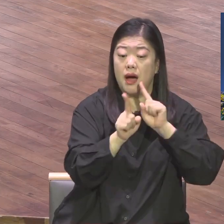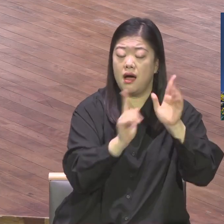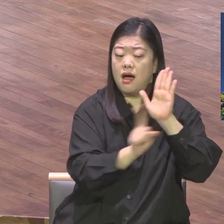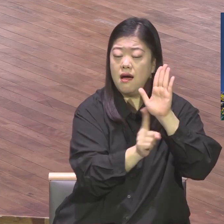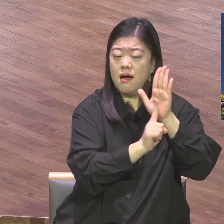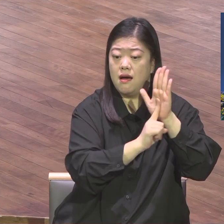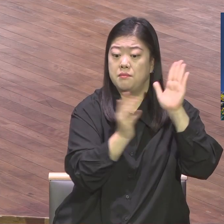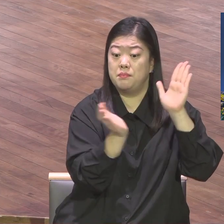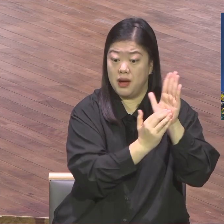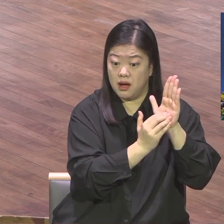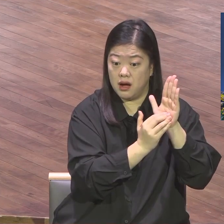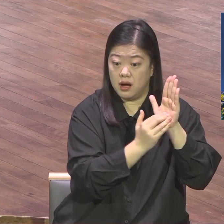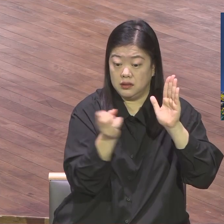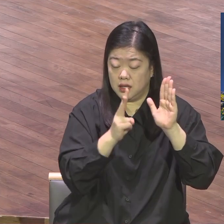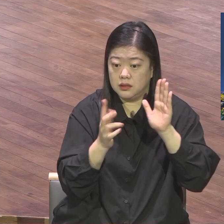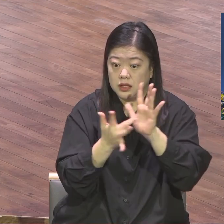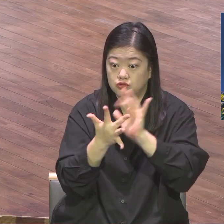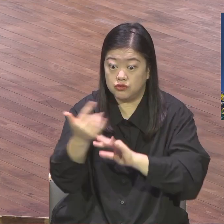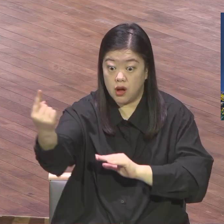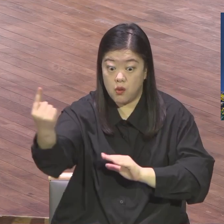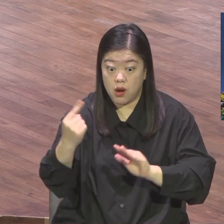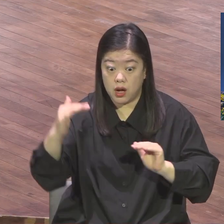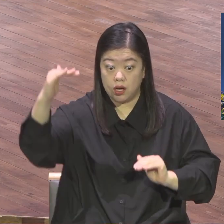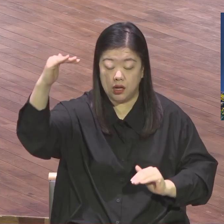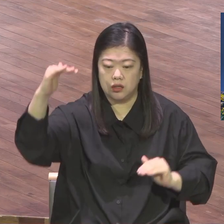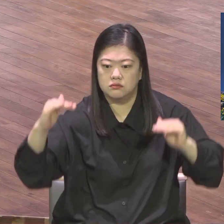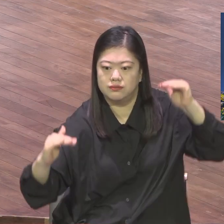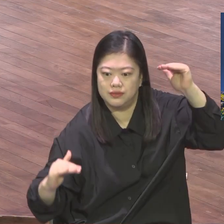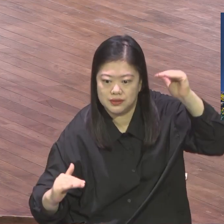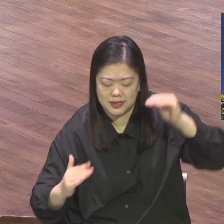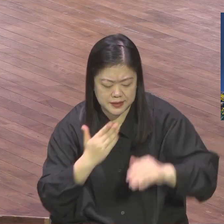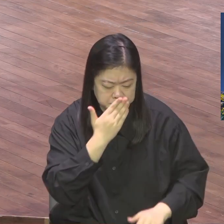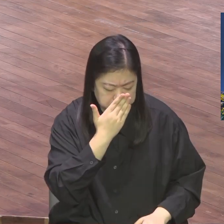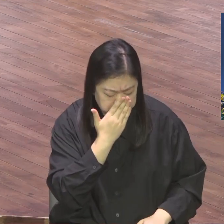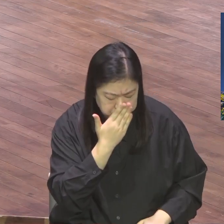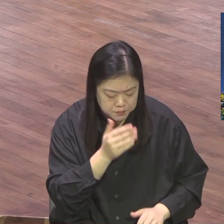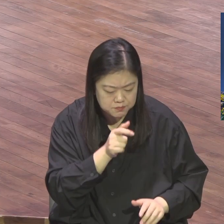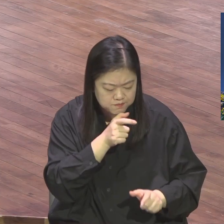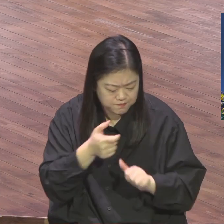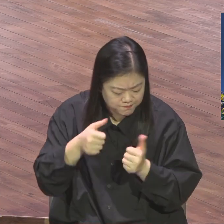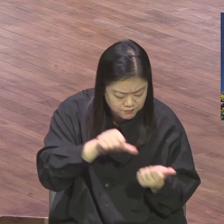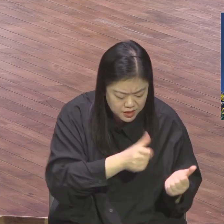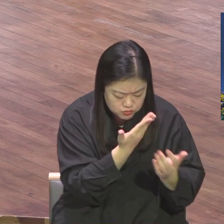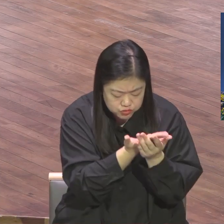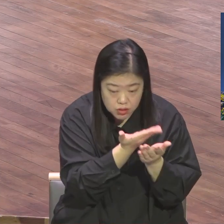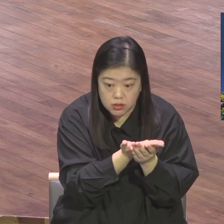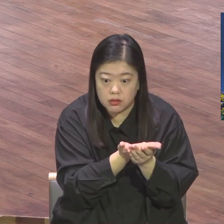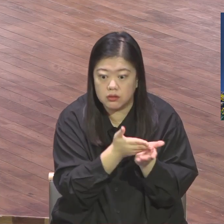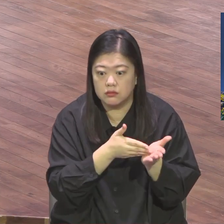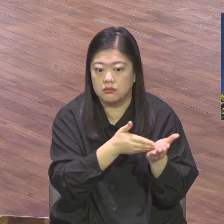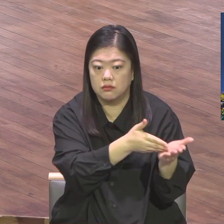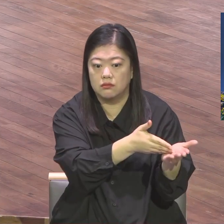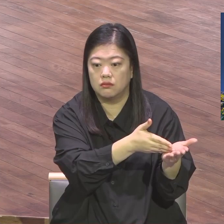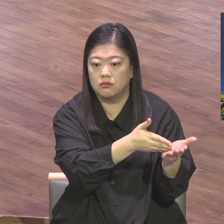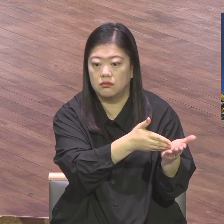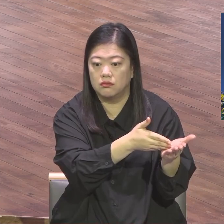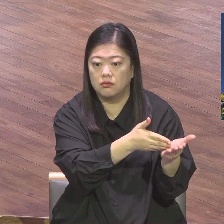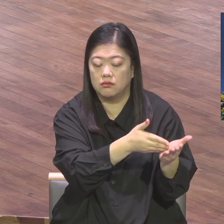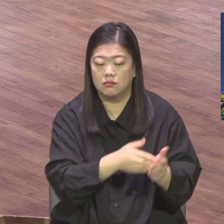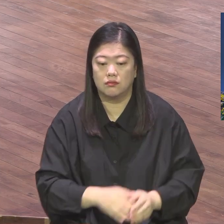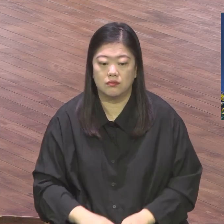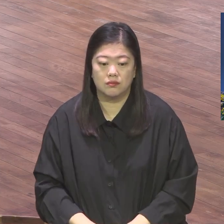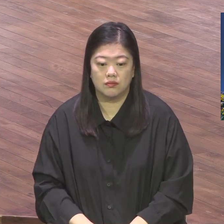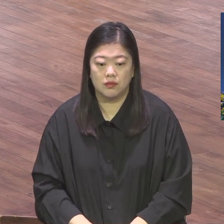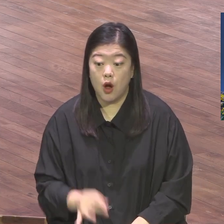세례는 어떤 세례냐? 회개의 세례였어요. 회개하라 그렇게 외쳤죠. 회개의 세례.